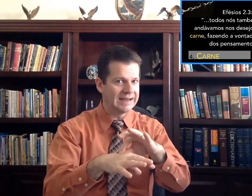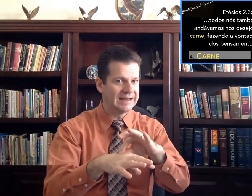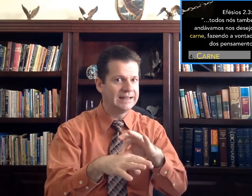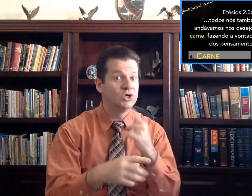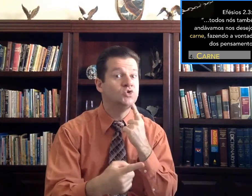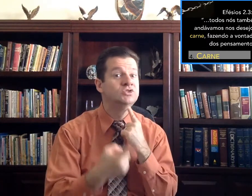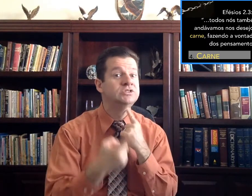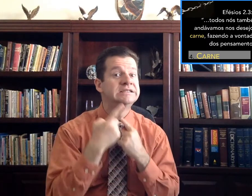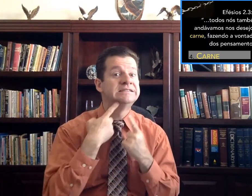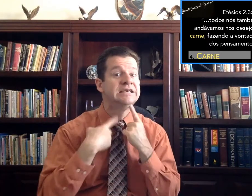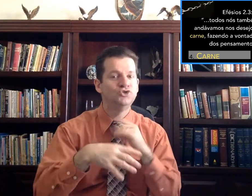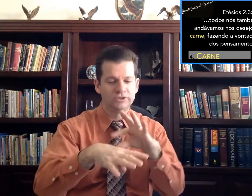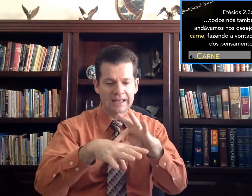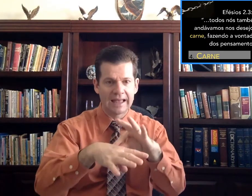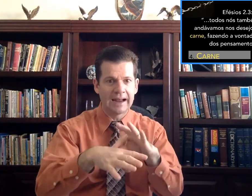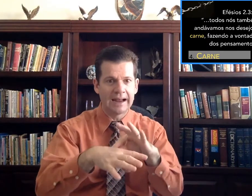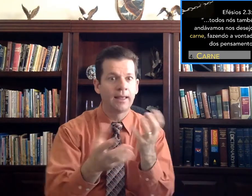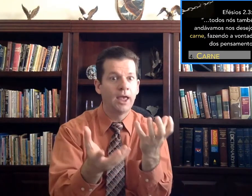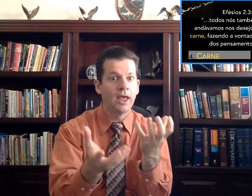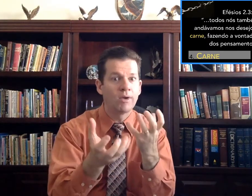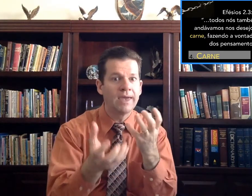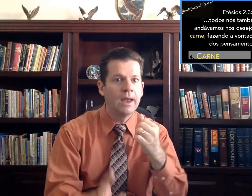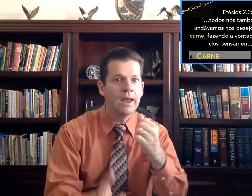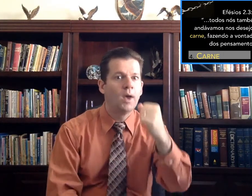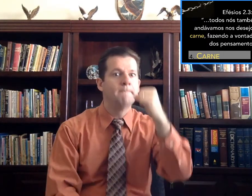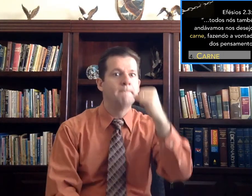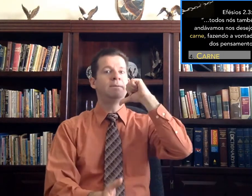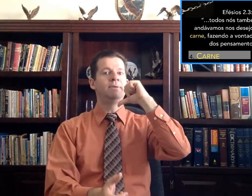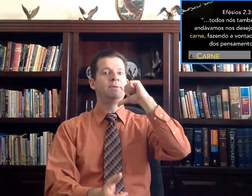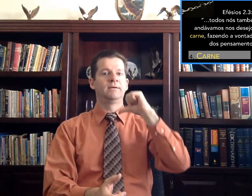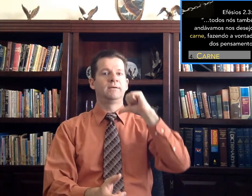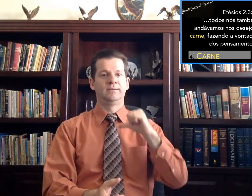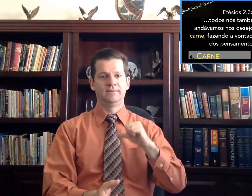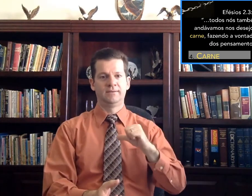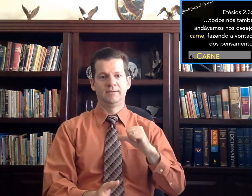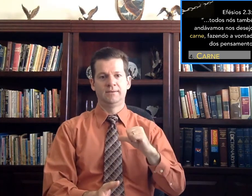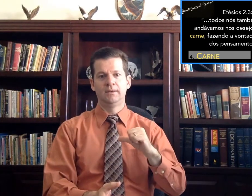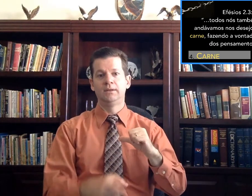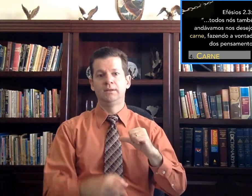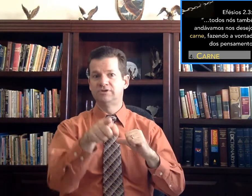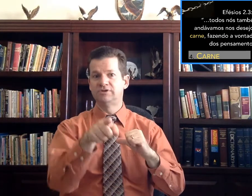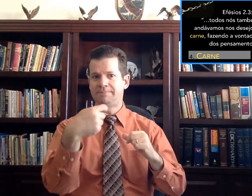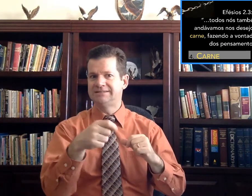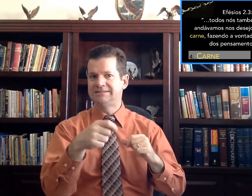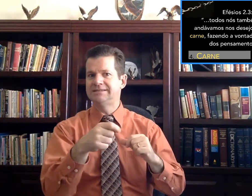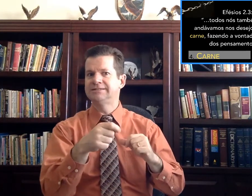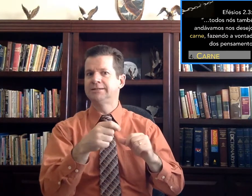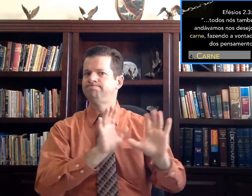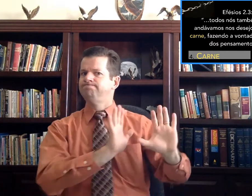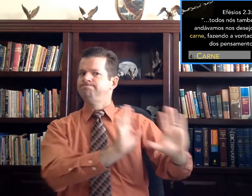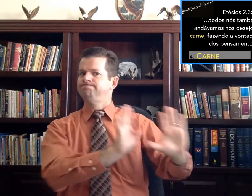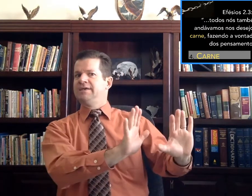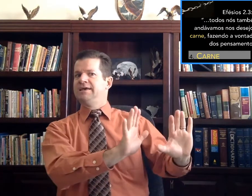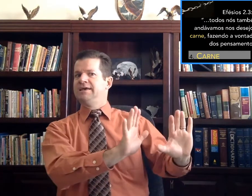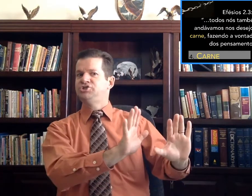carne, os desejos da carne. Eu quero beber. Então, você precisa